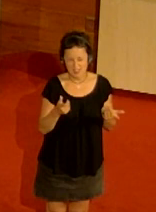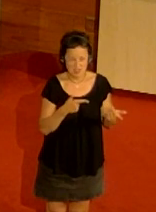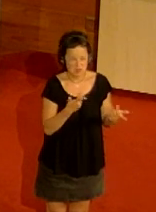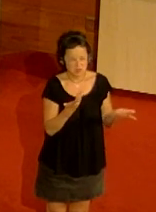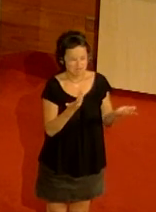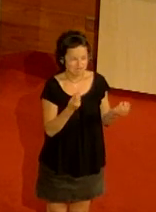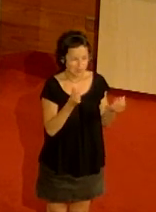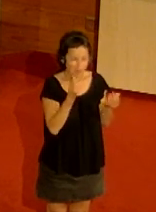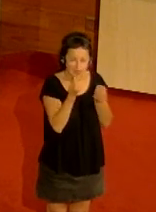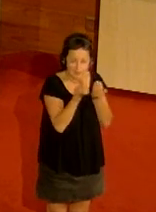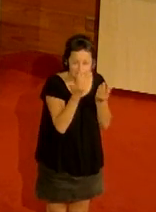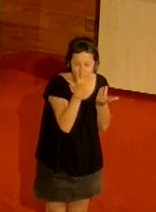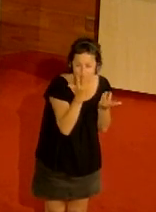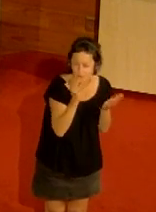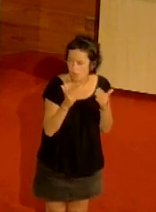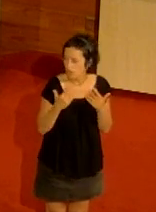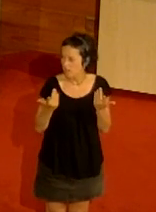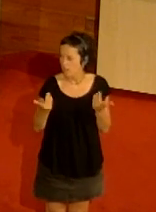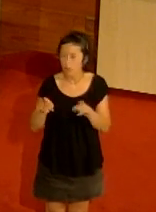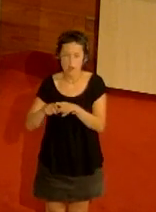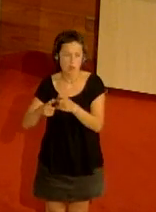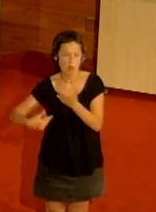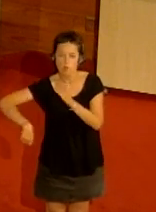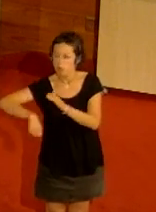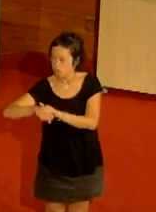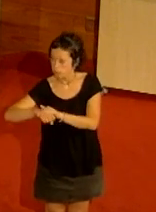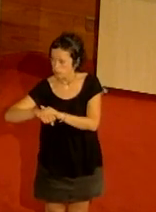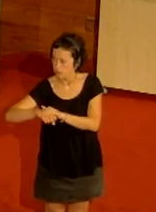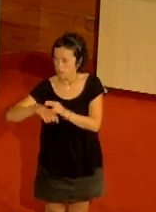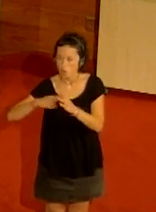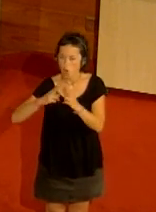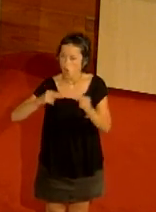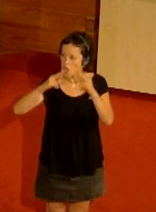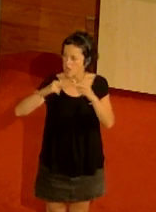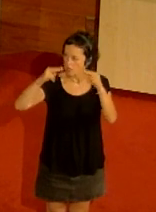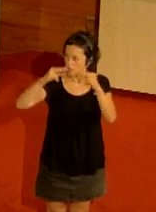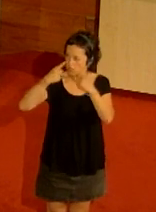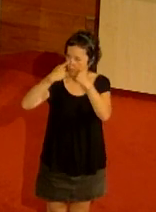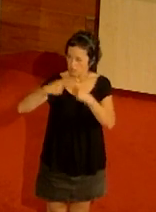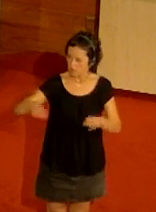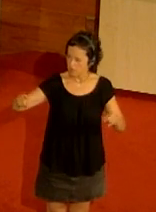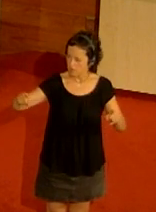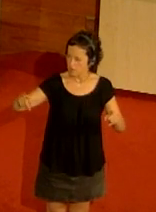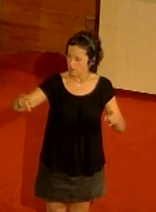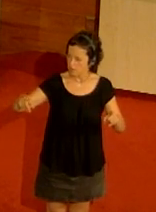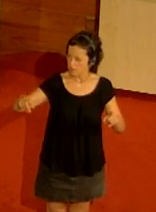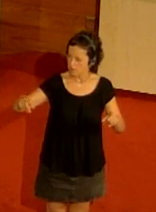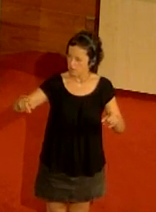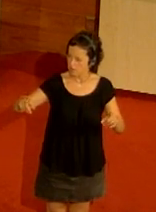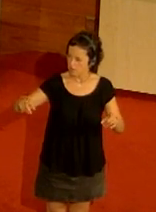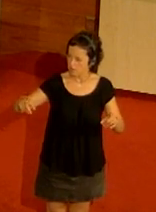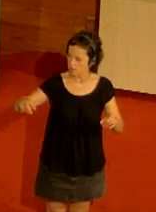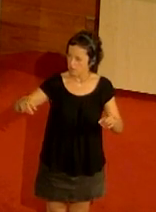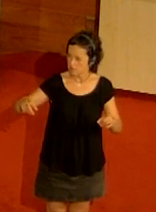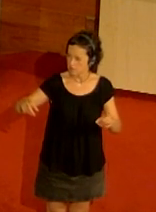pues, que tienen... O fútbol, o, ¿no? O sea, como que ya se eleva a otro nivel, ¿no? Para que la gente, no sé, como que es la